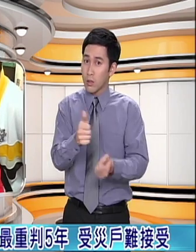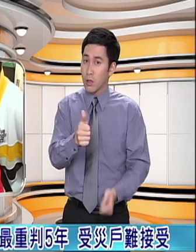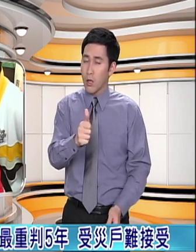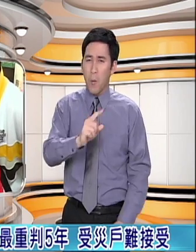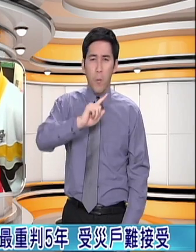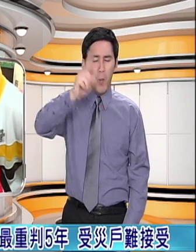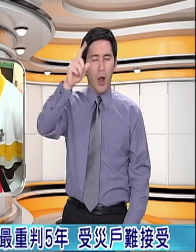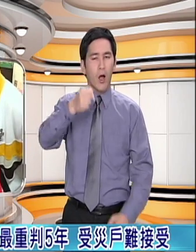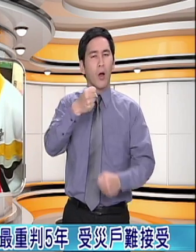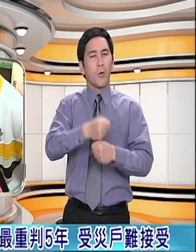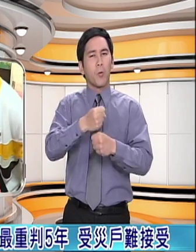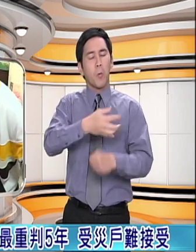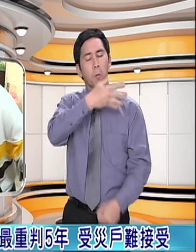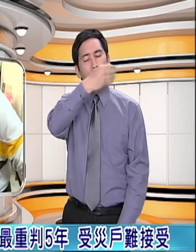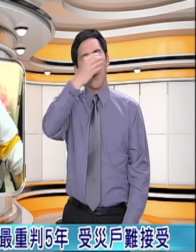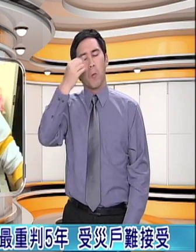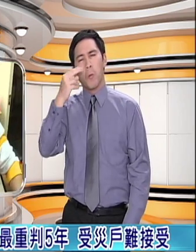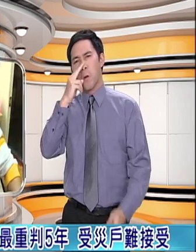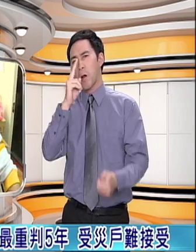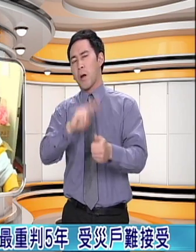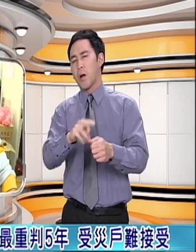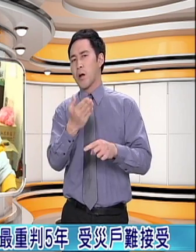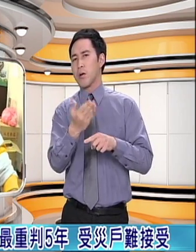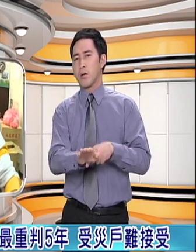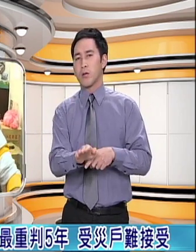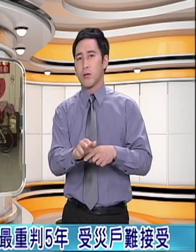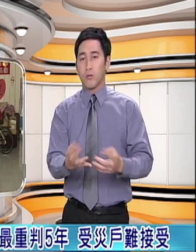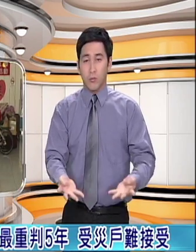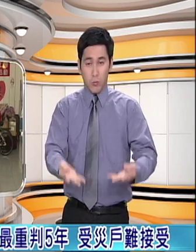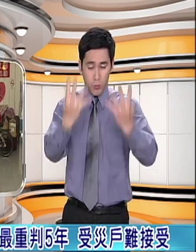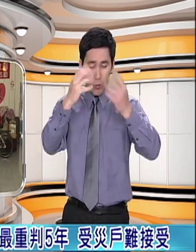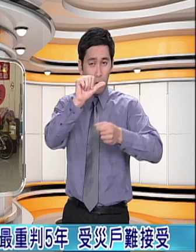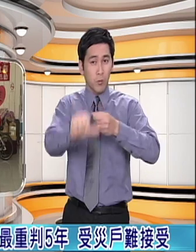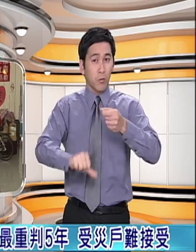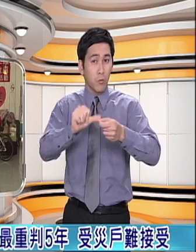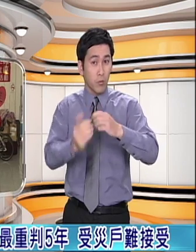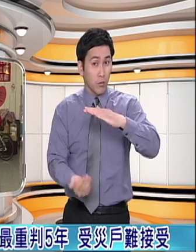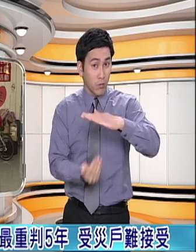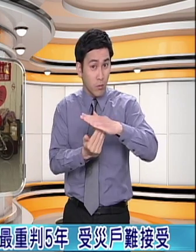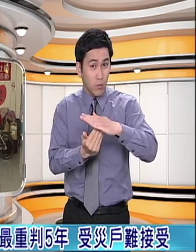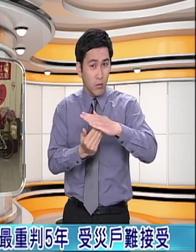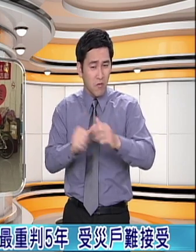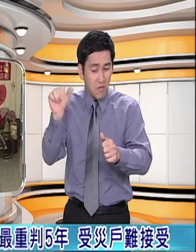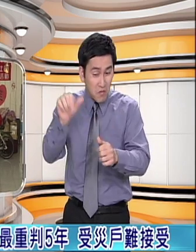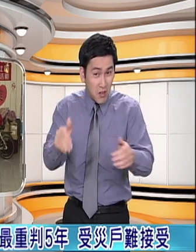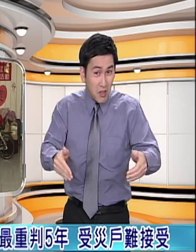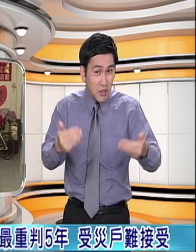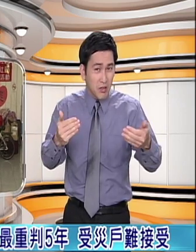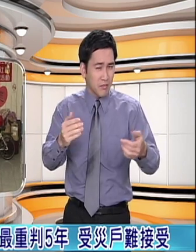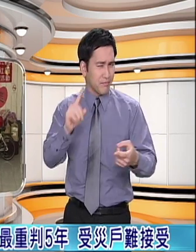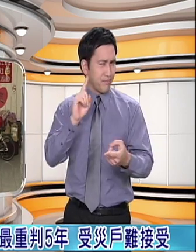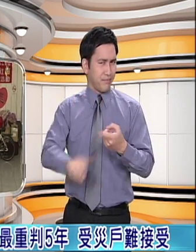务过失致死罪，最重也只有五年的刑期，他们表示没有办法接受。